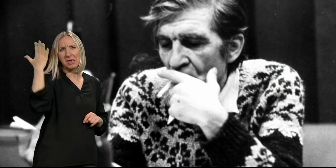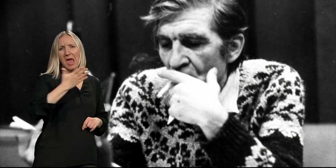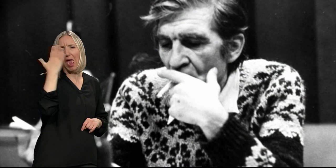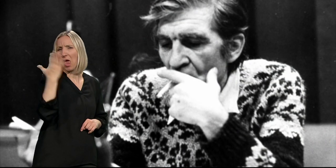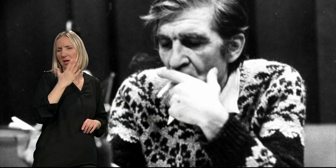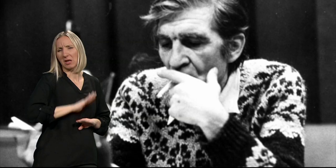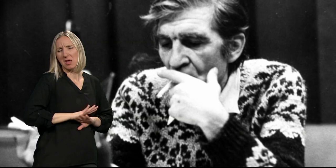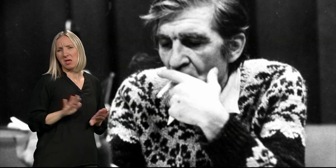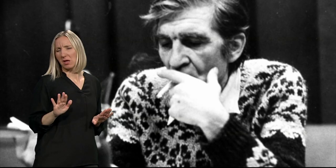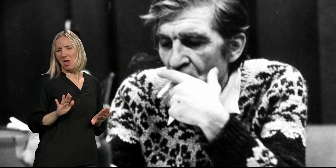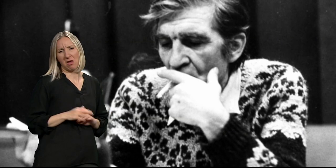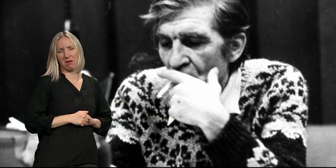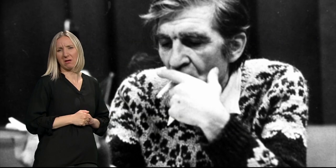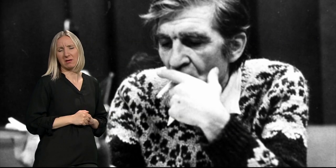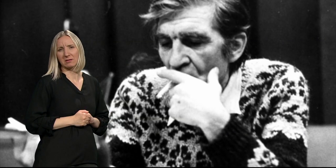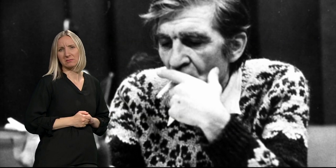je